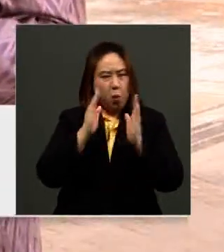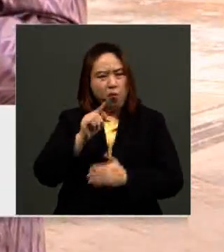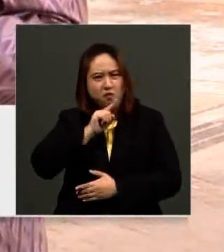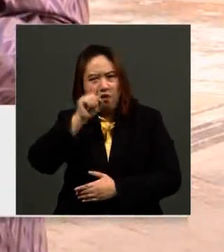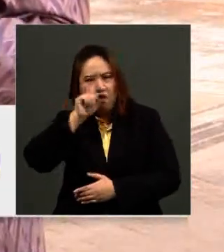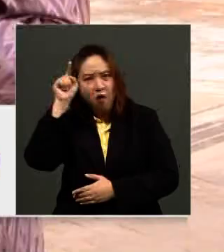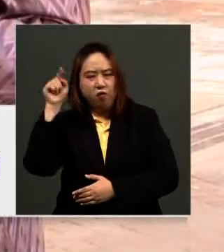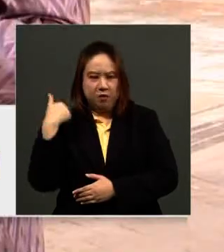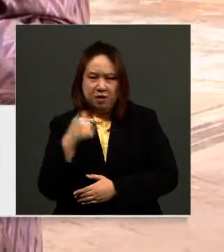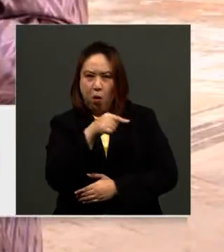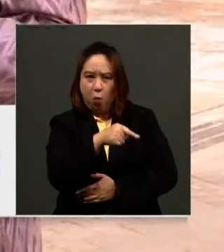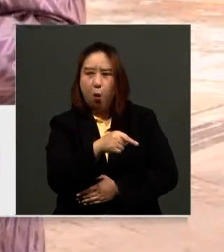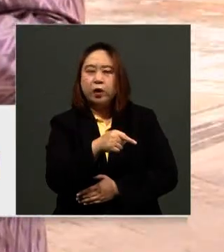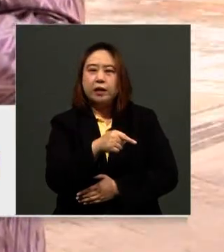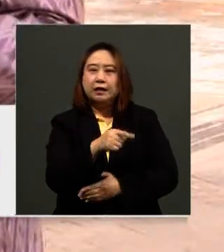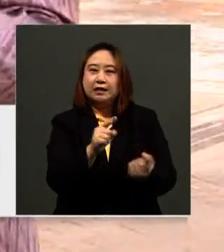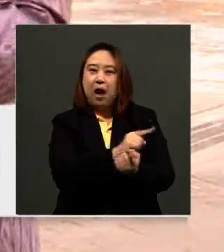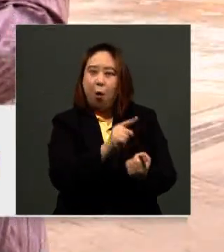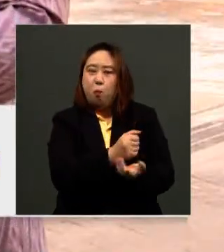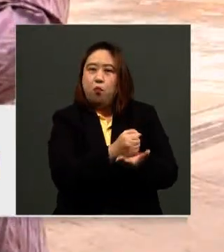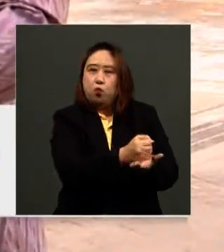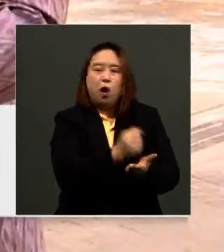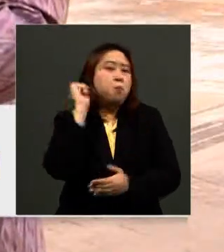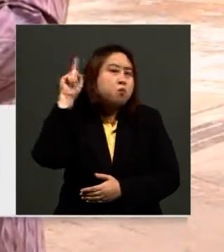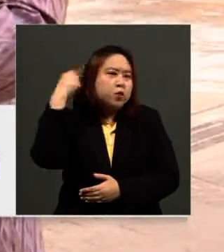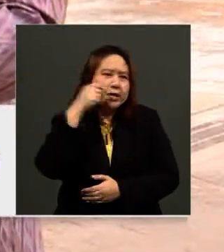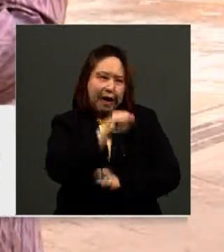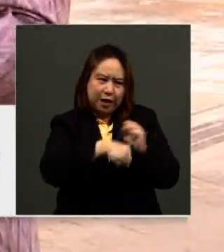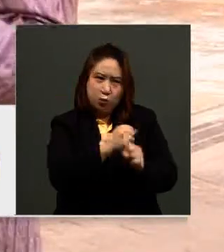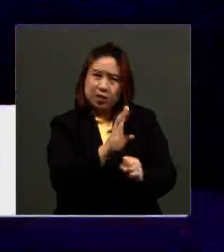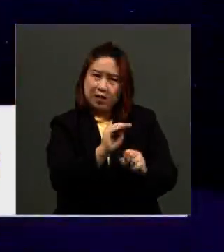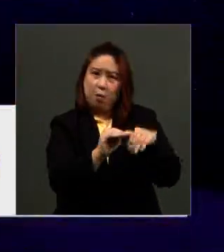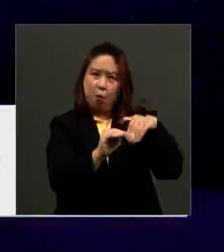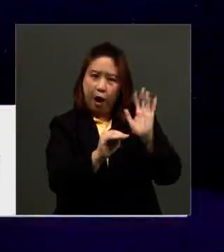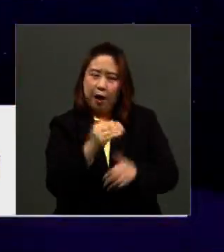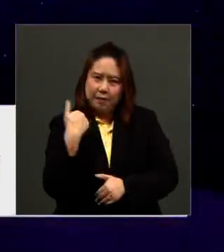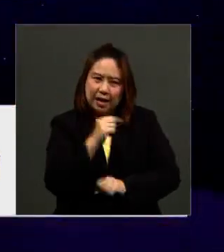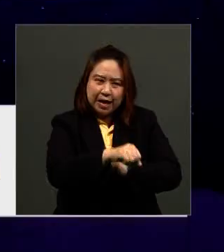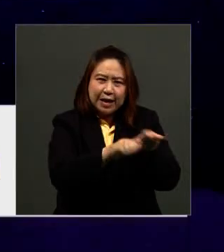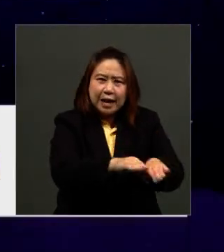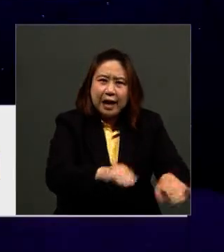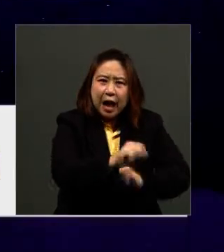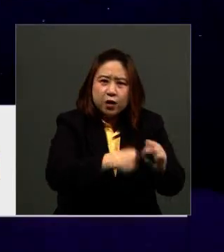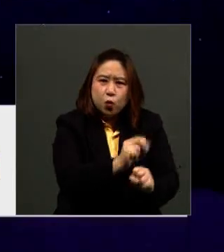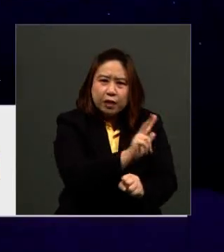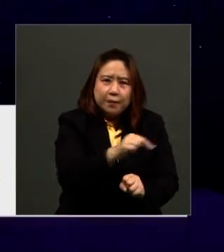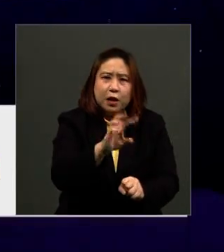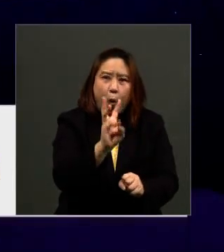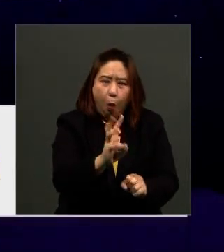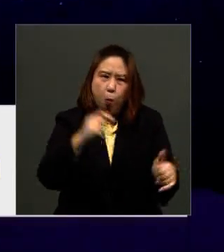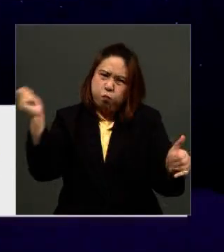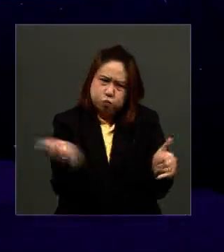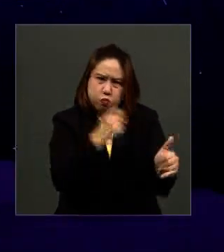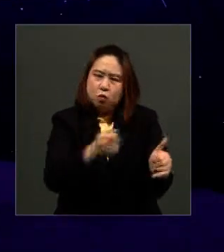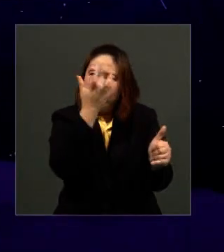นักสังคมสงเคราะห์หญิงวัย40ต้นๆนะฮะมีการลงโทษเด็ก 3-6ขวบแบบทารุณกรรมมานานหลาย